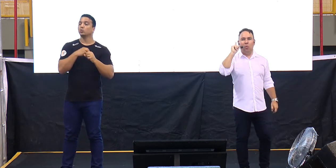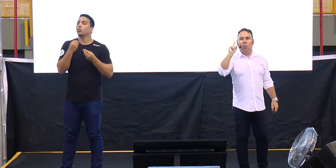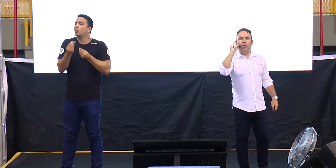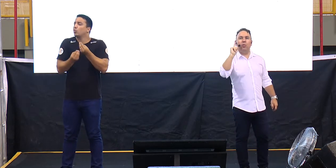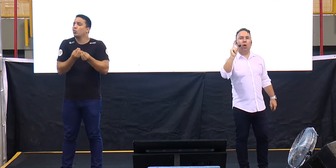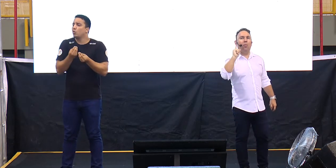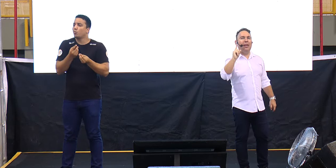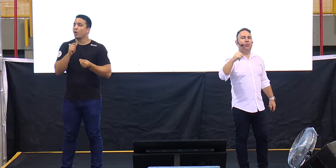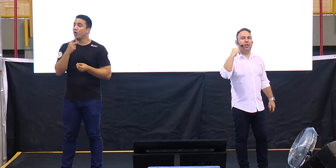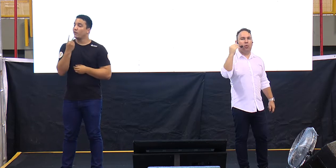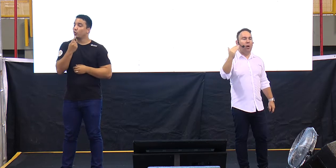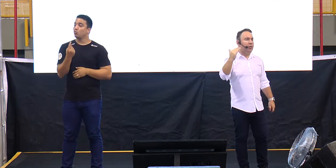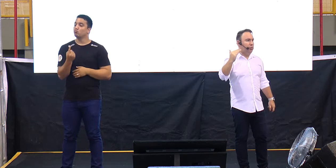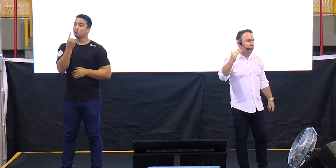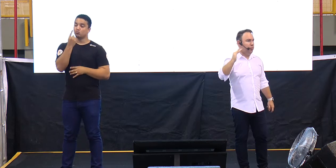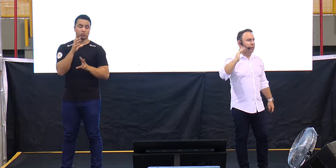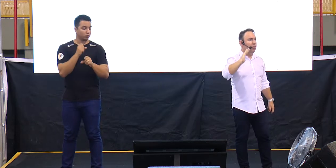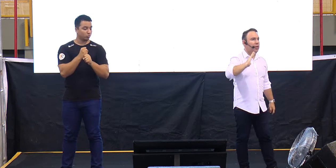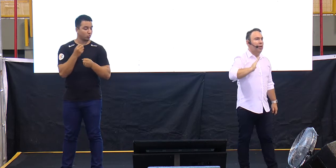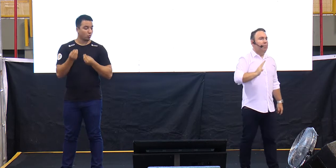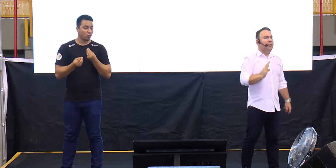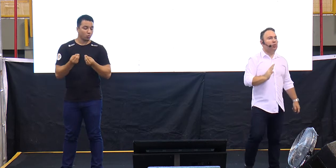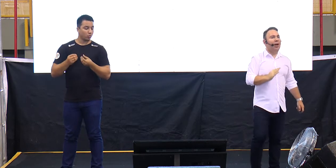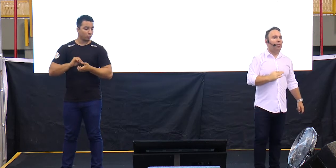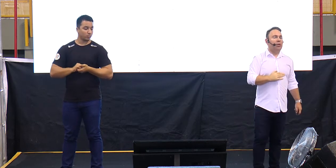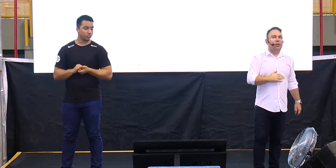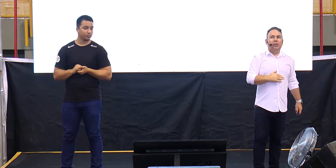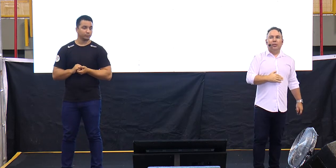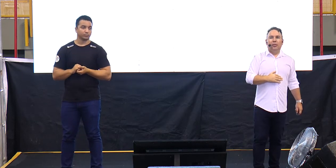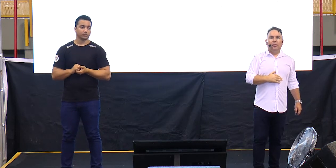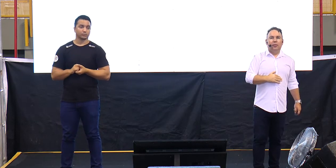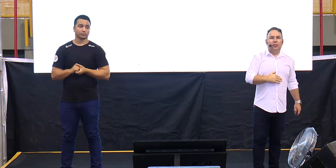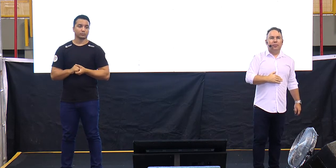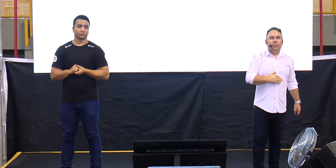valem um único aumento de quanto? Pessoal,